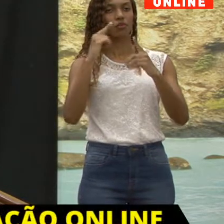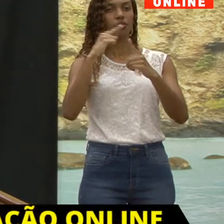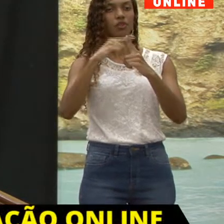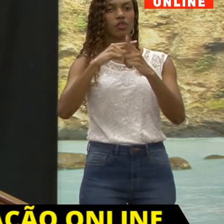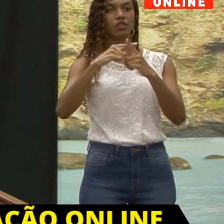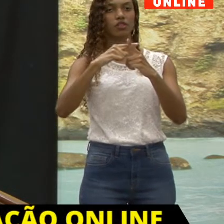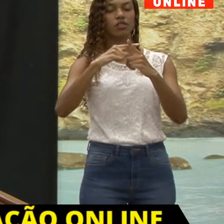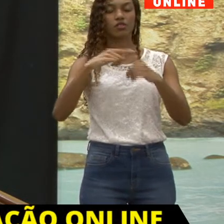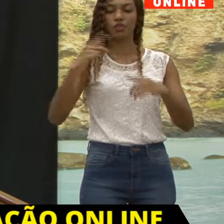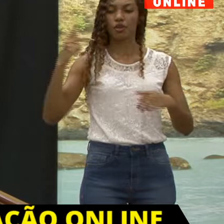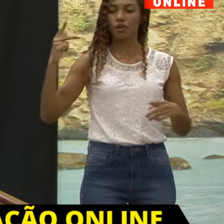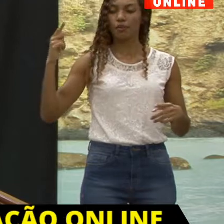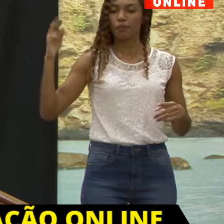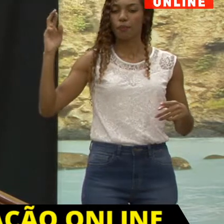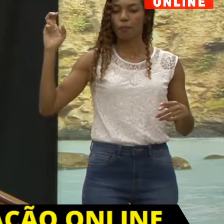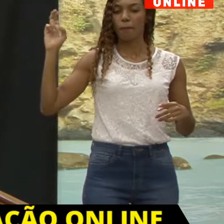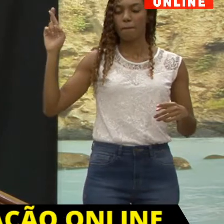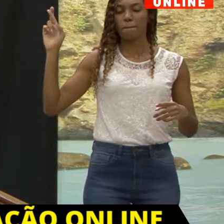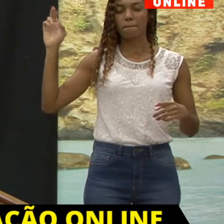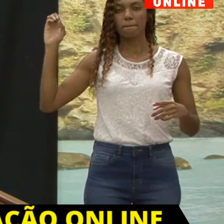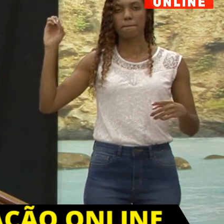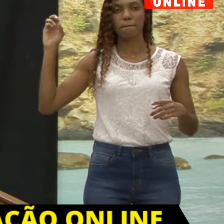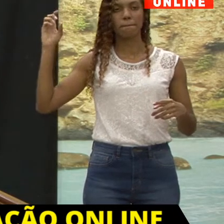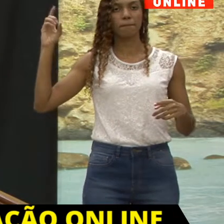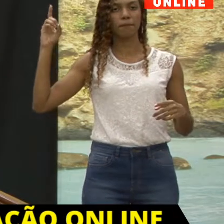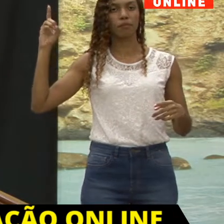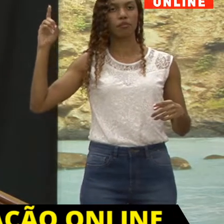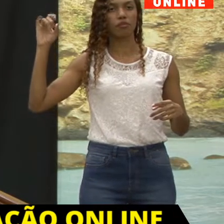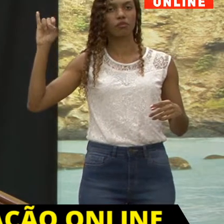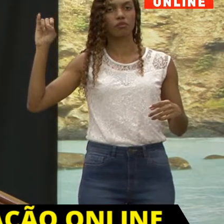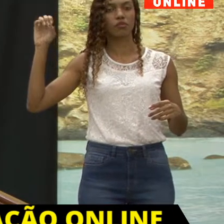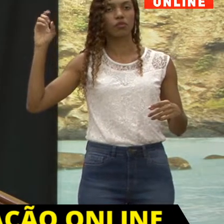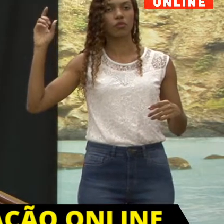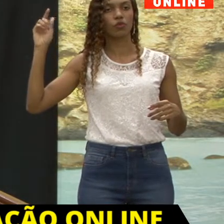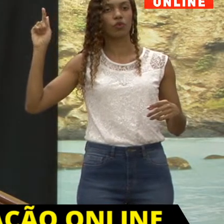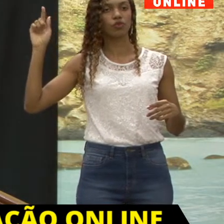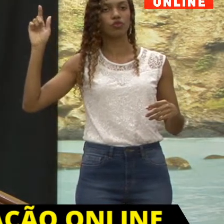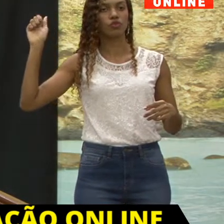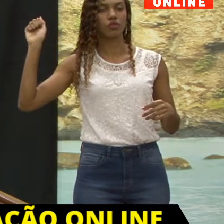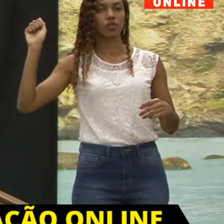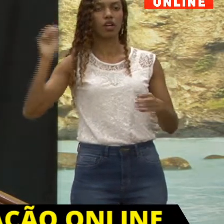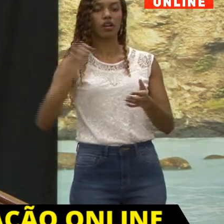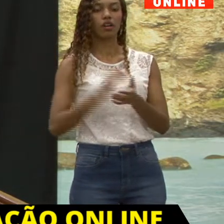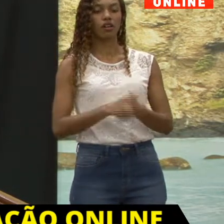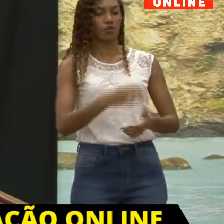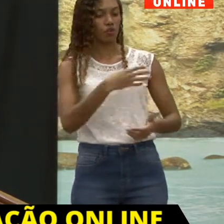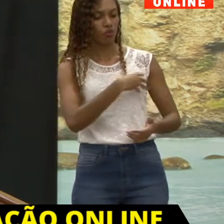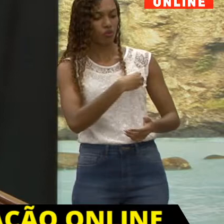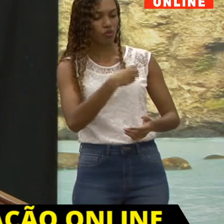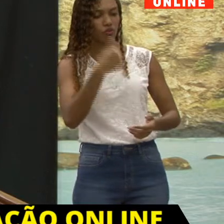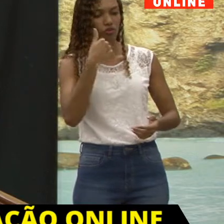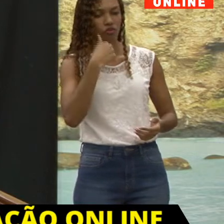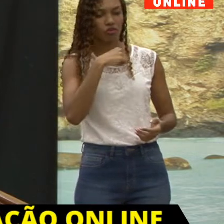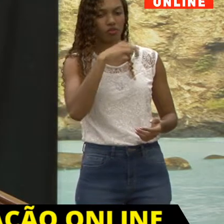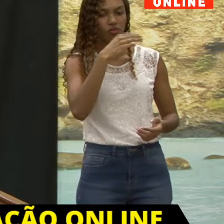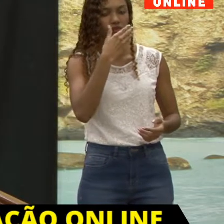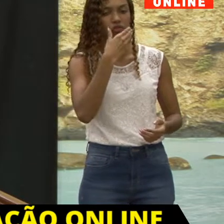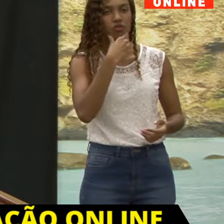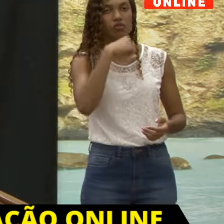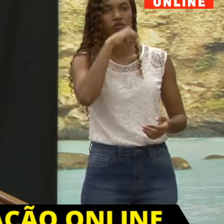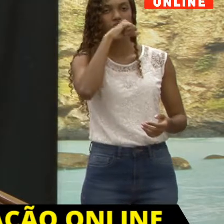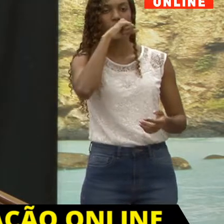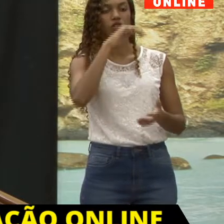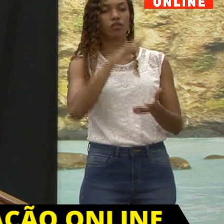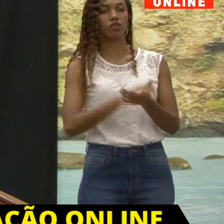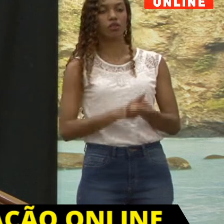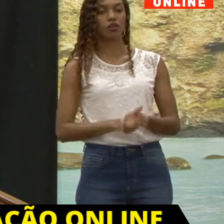o filho pródigo que tu correu em direção a ele. O abraçou, Senhor. Não permita que muitos fiquem